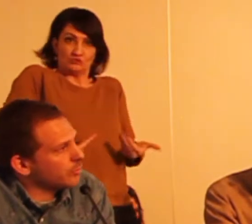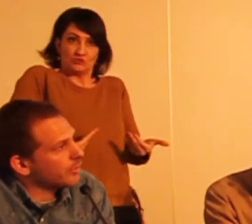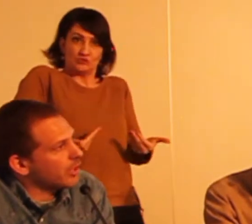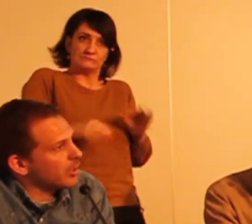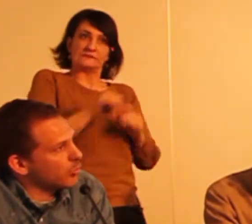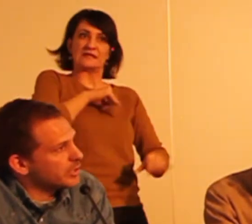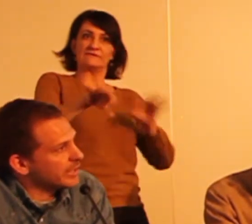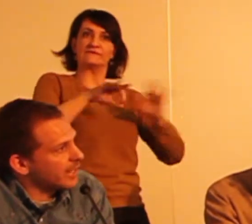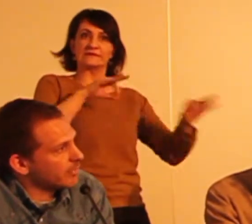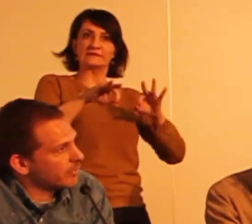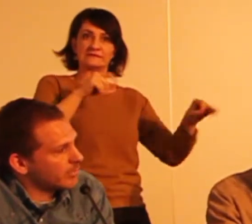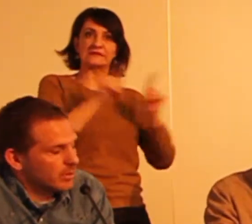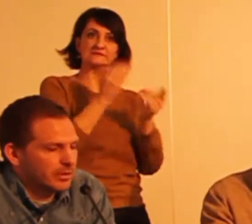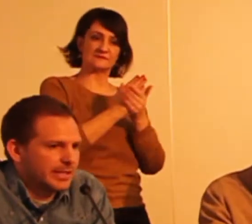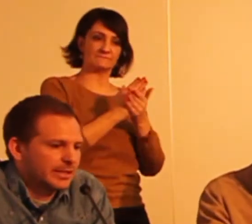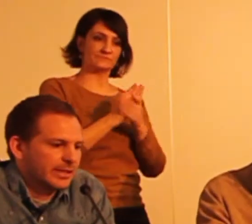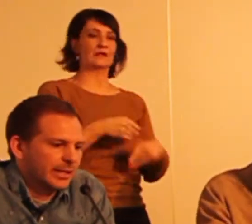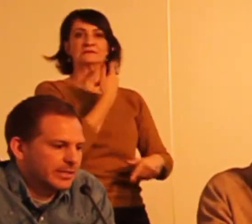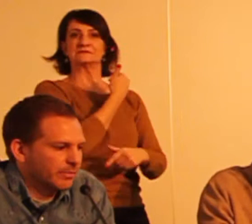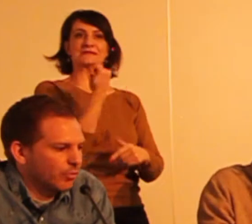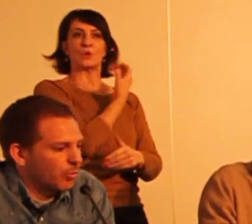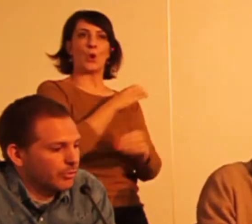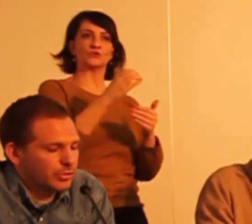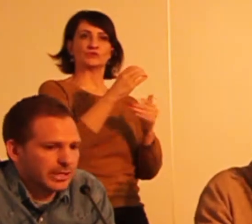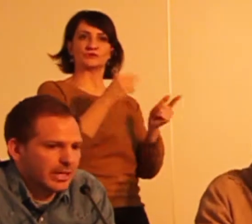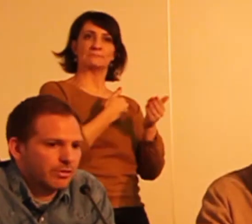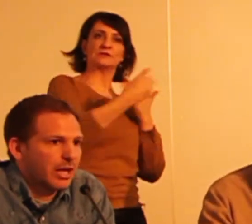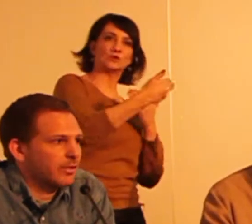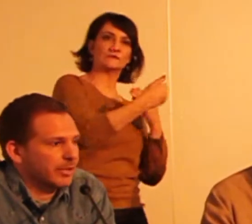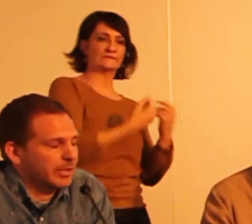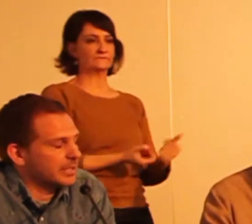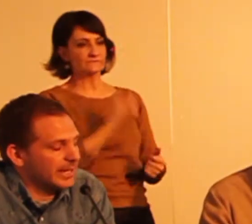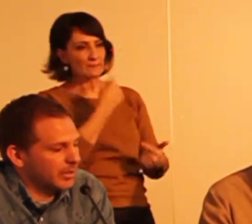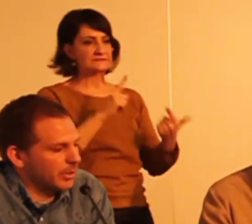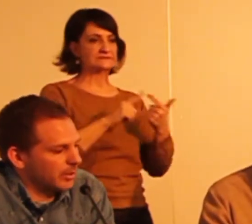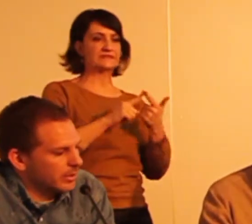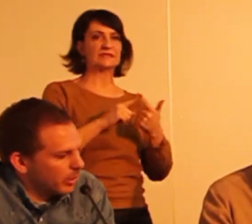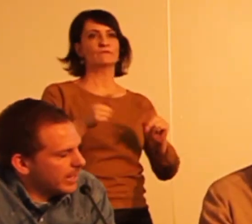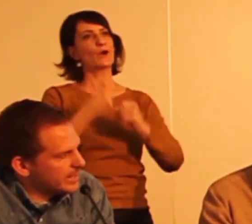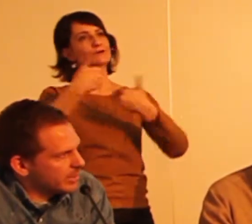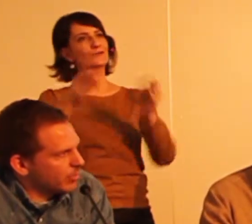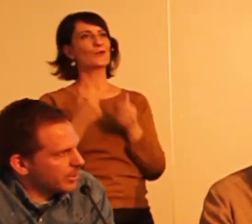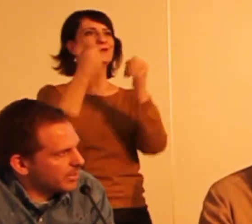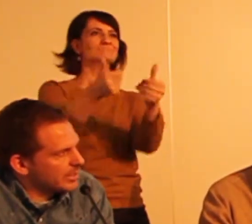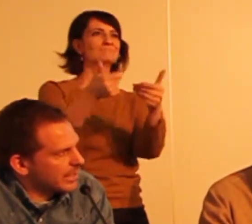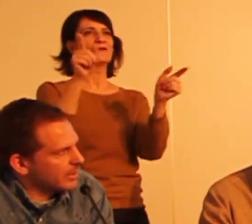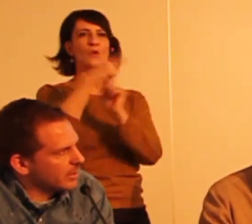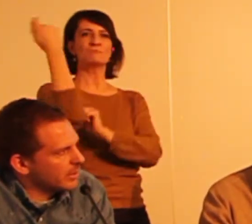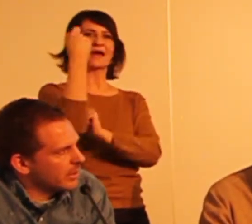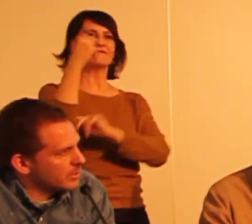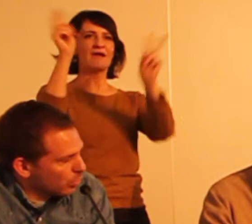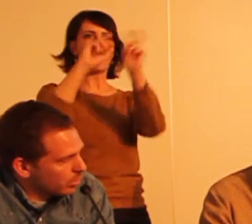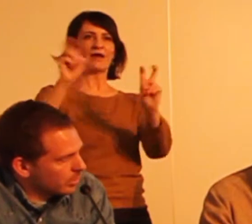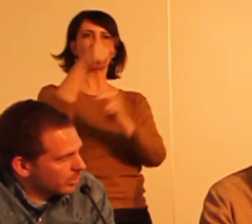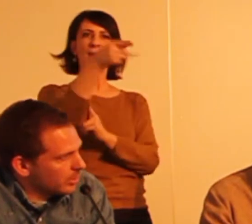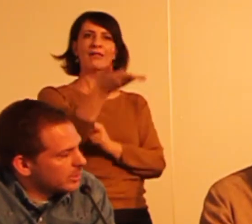600 miljoen aan de farmacologie te schenken. Deze regering kiest ervoor om cadeaus te geven aan, ik zeg maar iets, Elektra wel. Wel, wij kiezen ervoor om te investeren